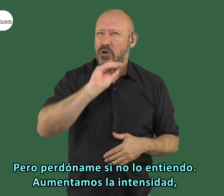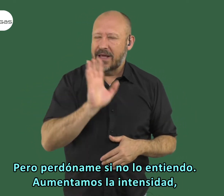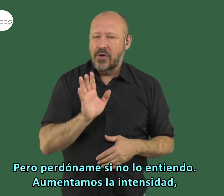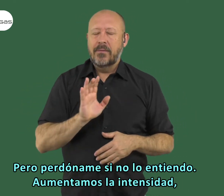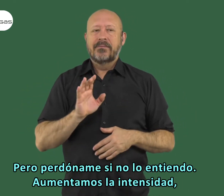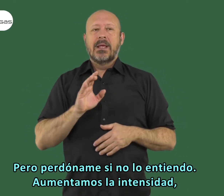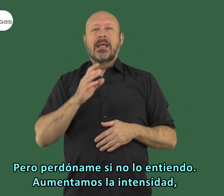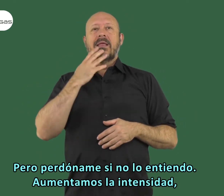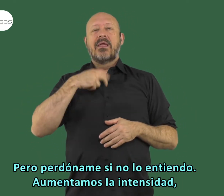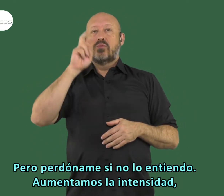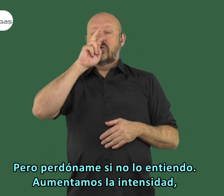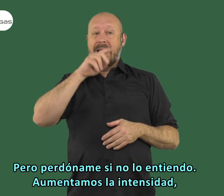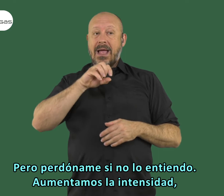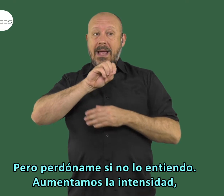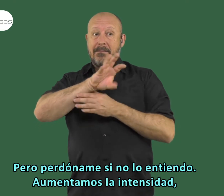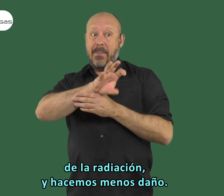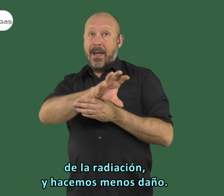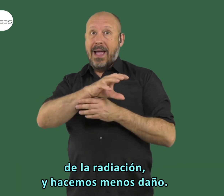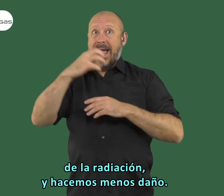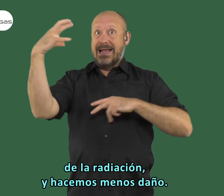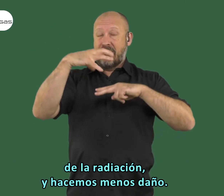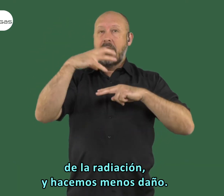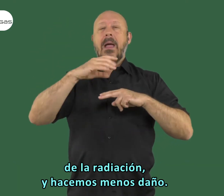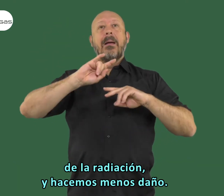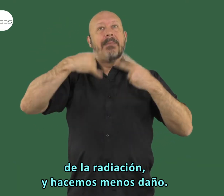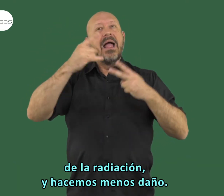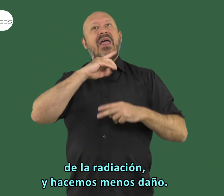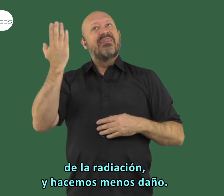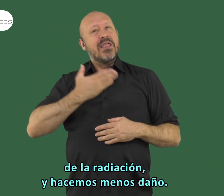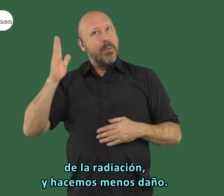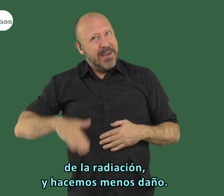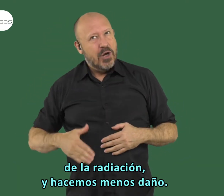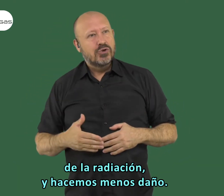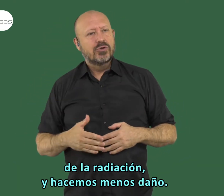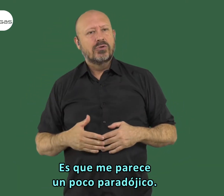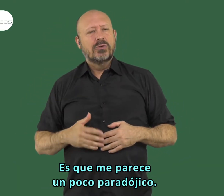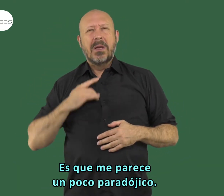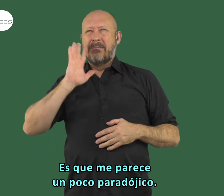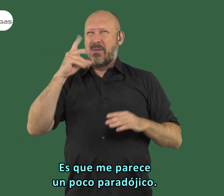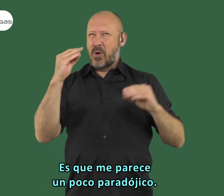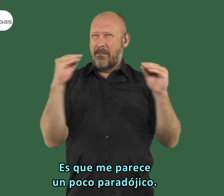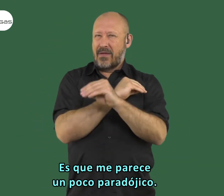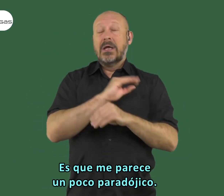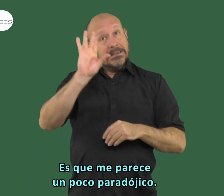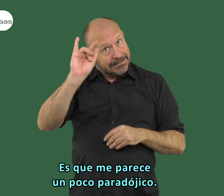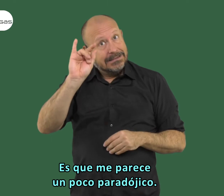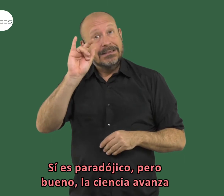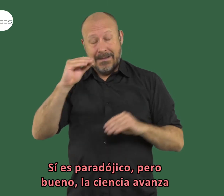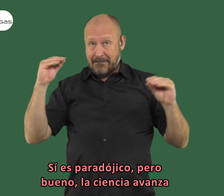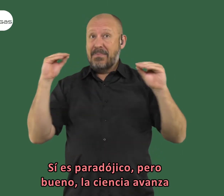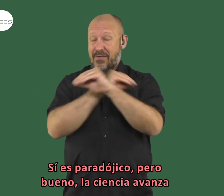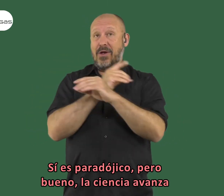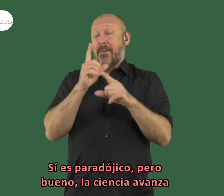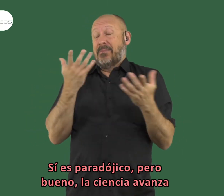no lo entiendo. Aumentamos la intensidad de la radiación y hacemos menos daño. Es que me parece un poco paradójico. Pues sí,